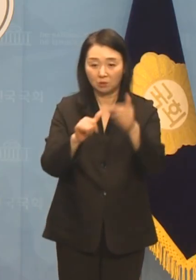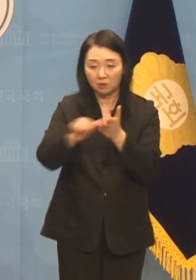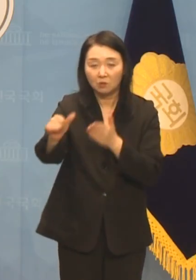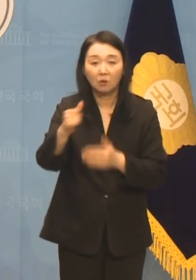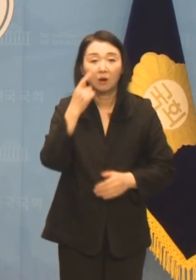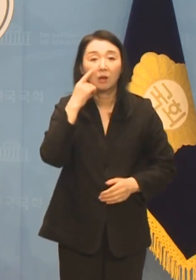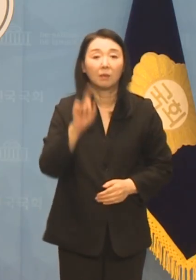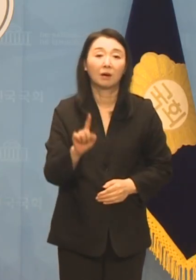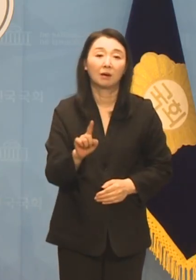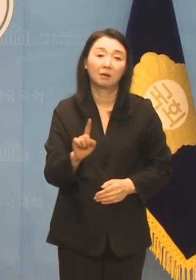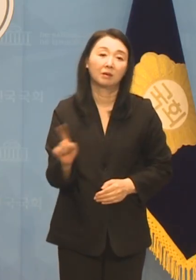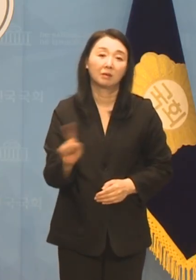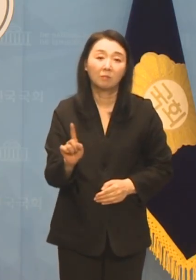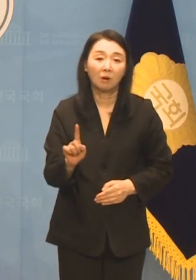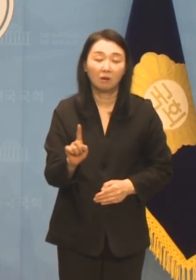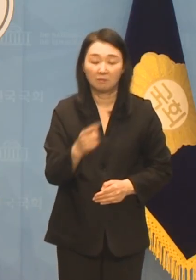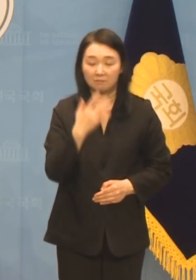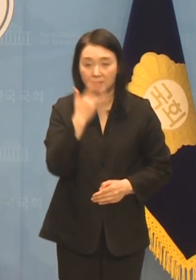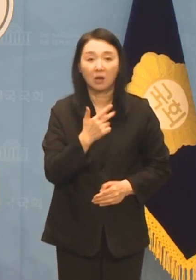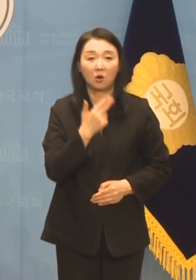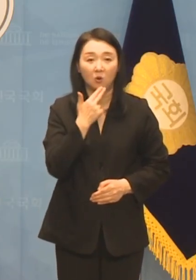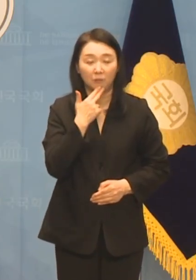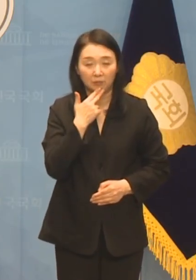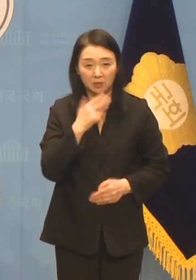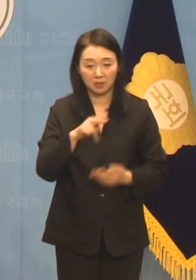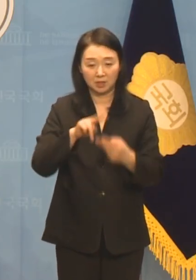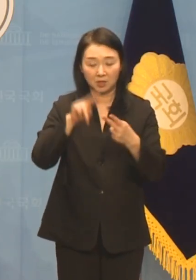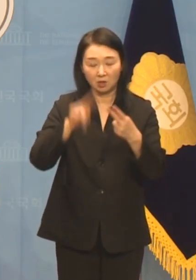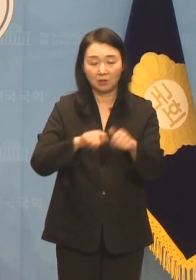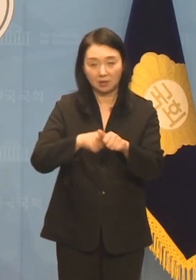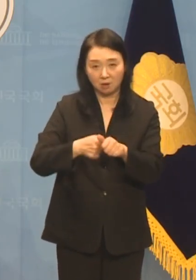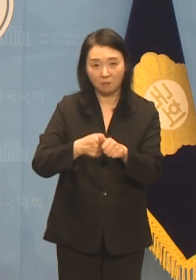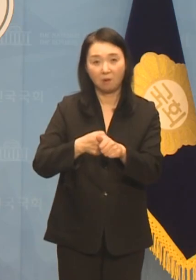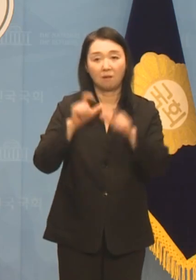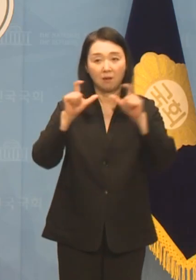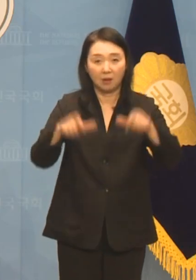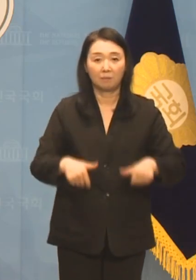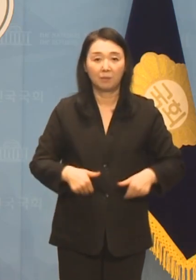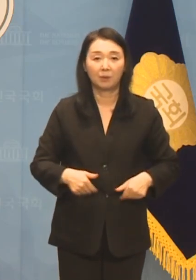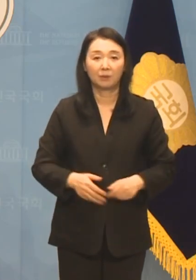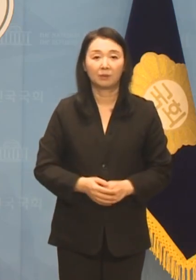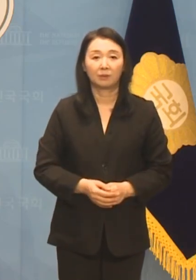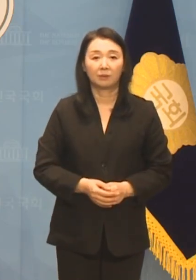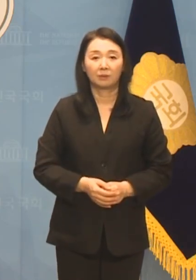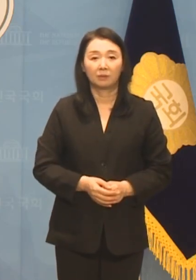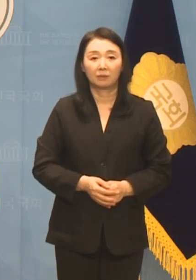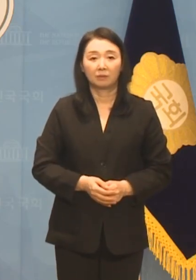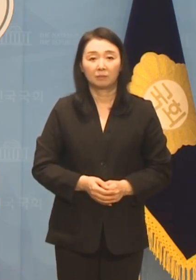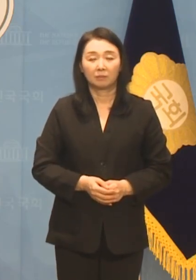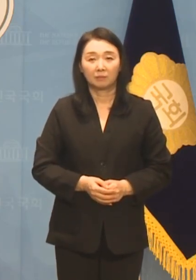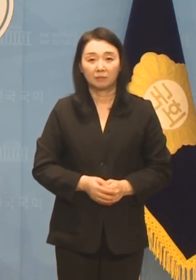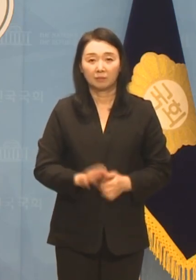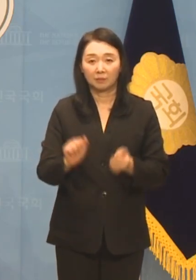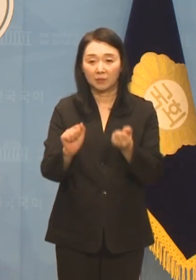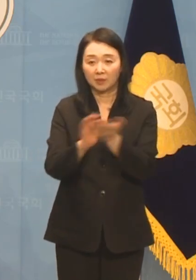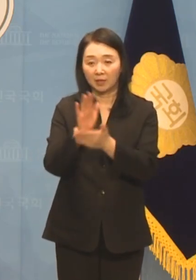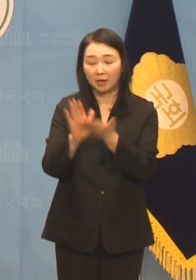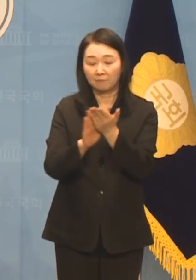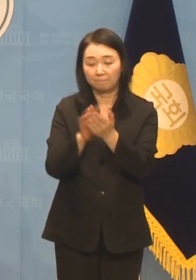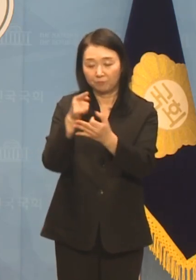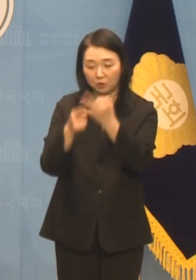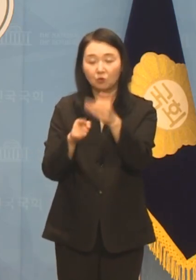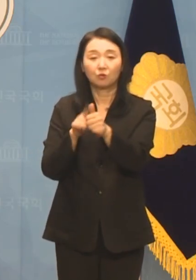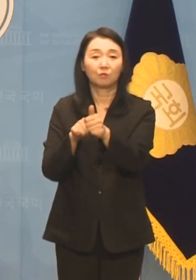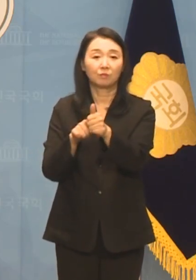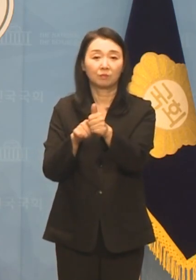지운다면 이 또한 빠짐없이 형사처벌의 대상이 되어야 합니다. 내란 속의 윤석열은